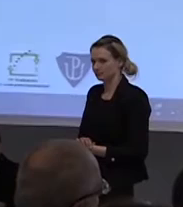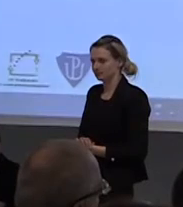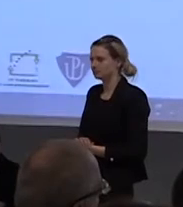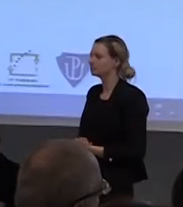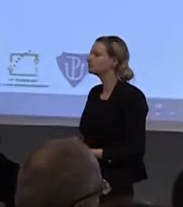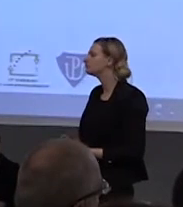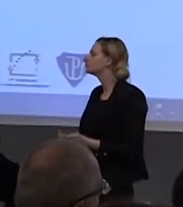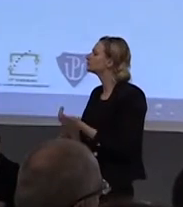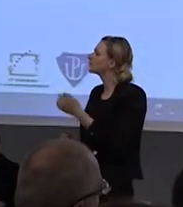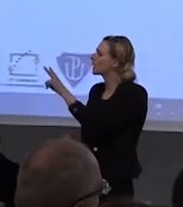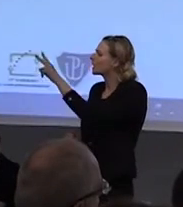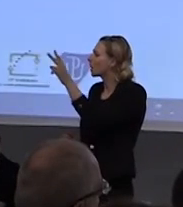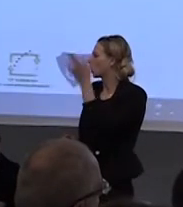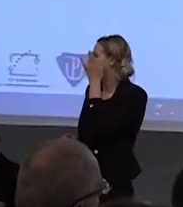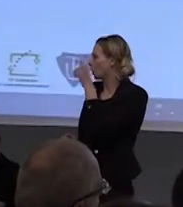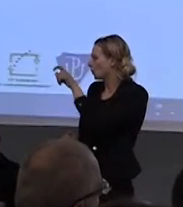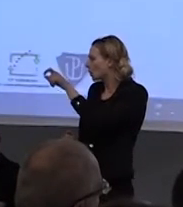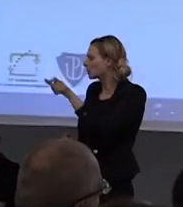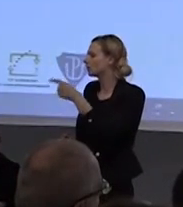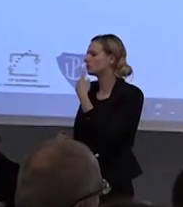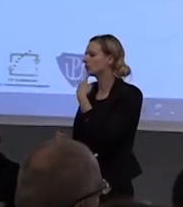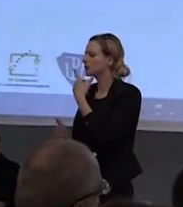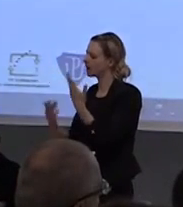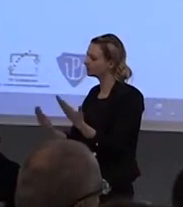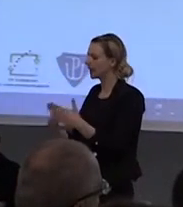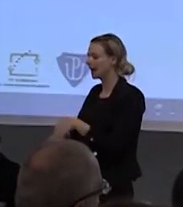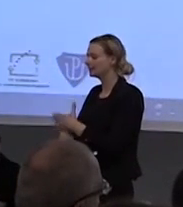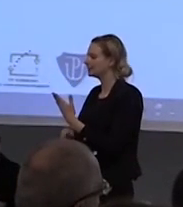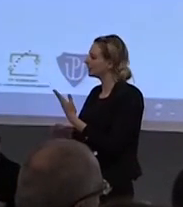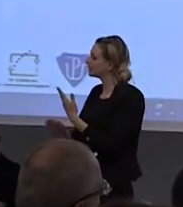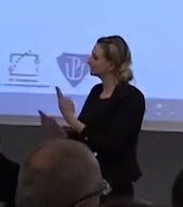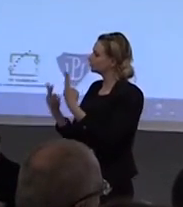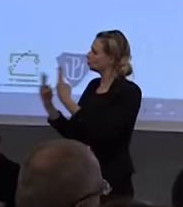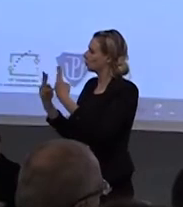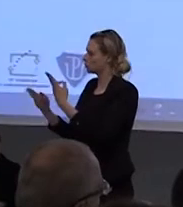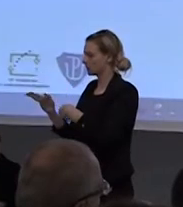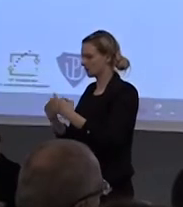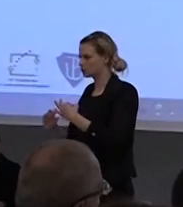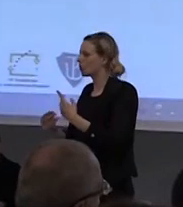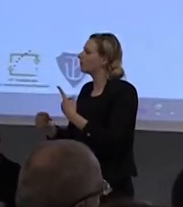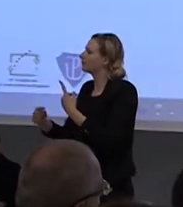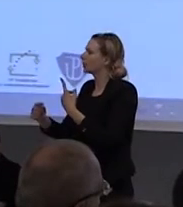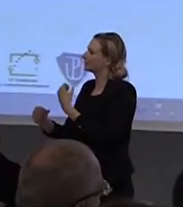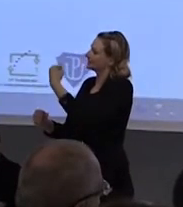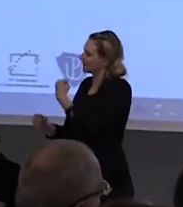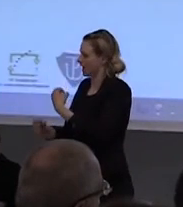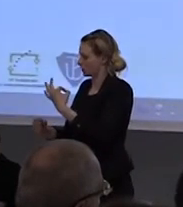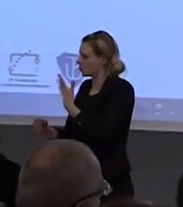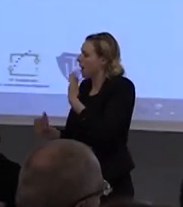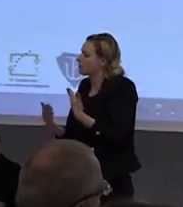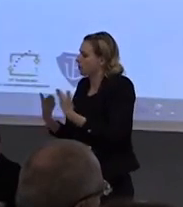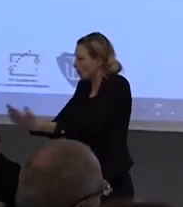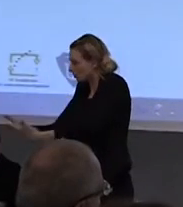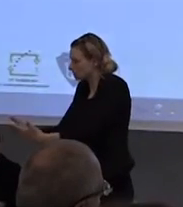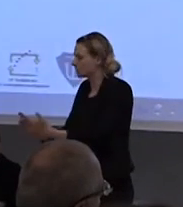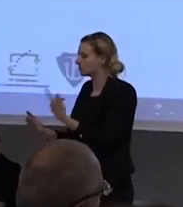Někteří odborníci jsou toho názoru, že vlastně to nejdůležitější nebo ta nejdůležitější oblast, ve které lidem pomoci, je ta,